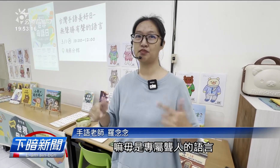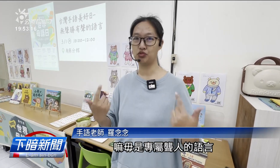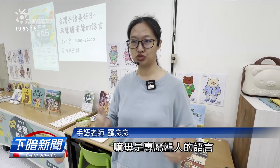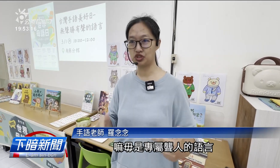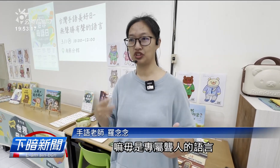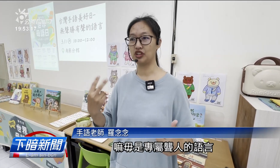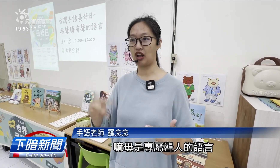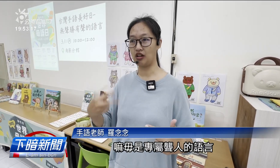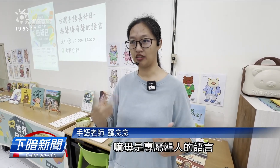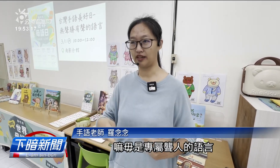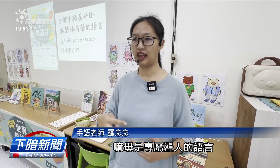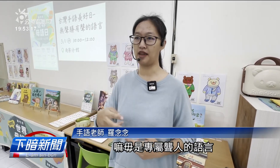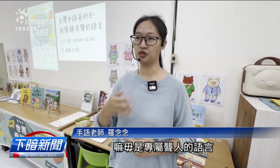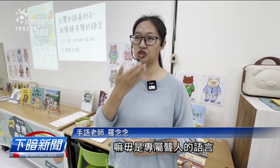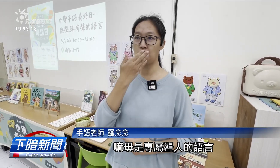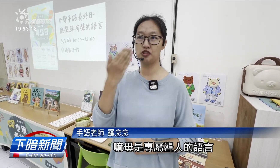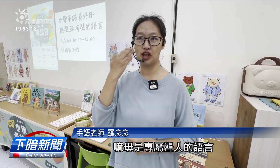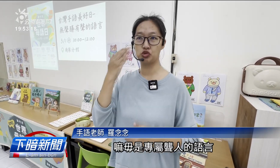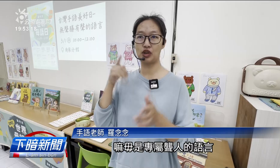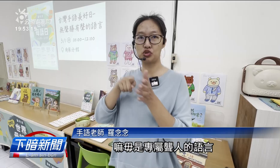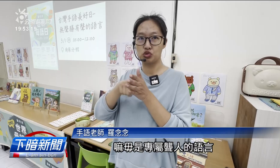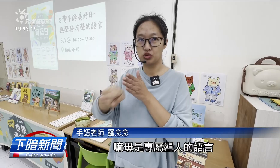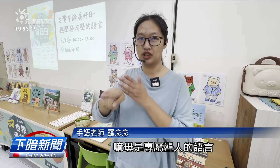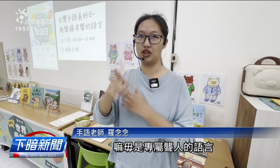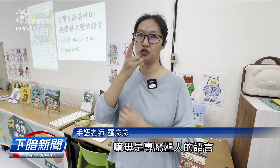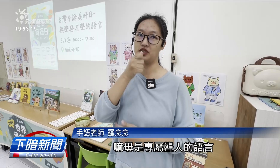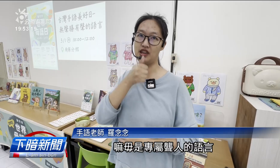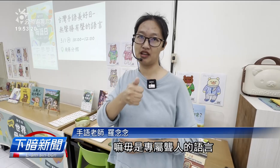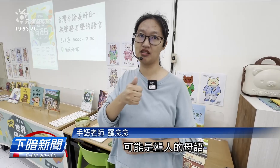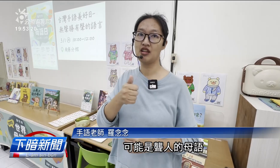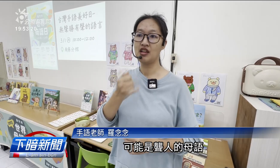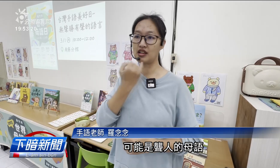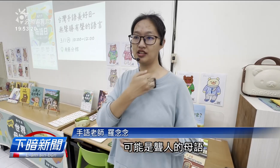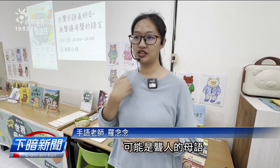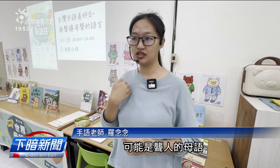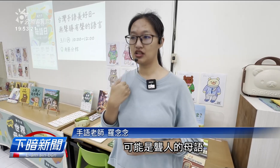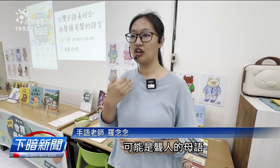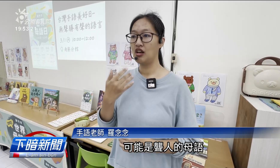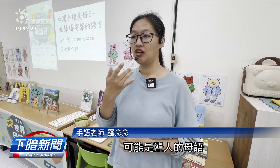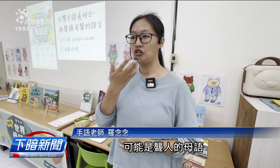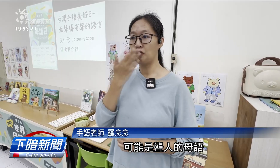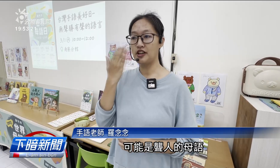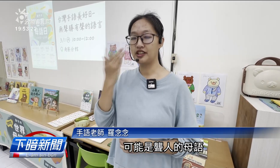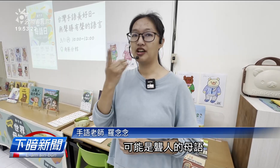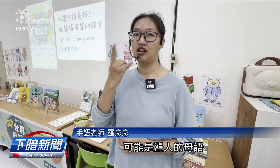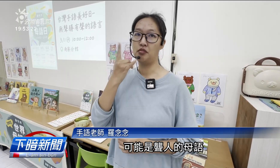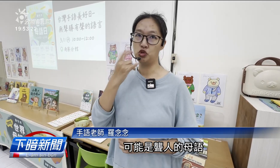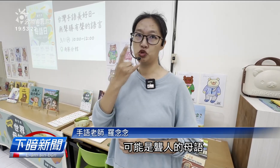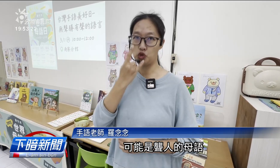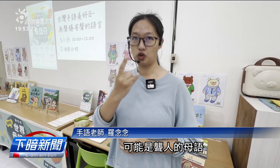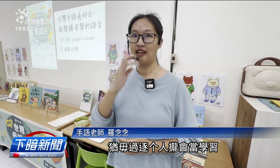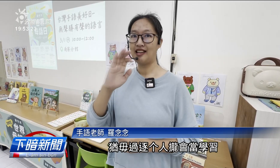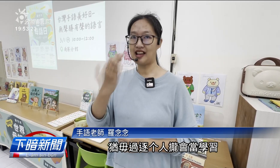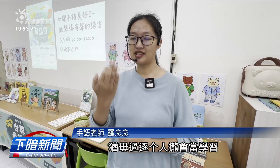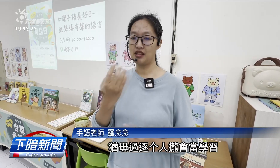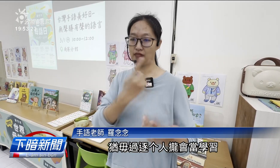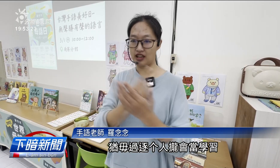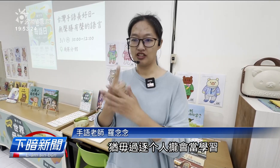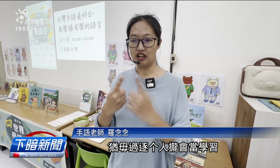不是，然后也不是聋人专属的语言，可能是聋人的母语，但是每个人